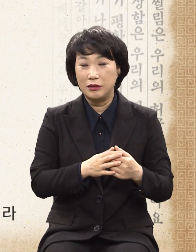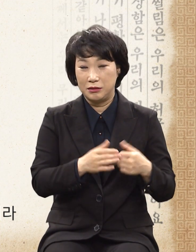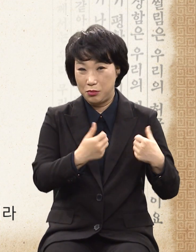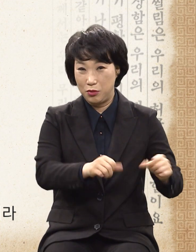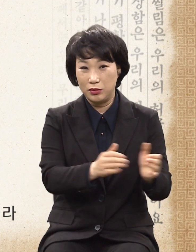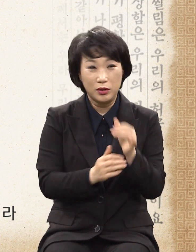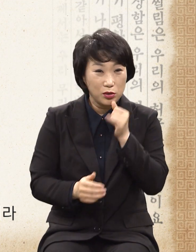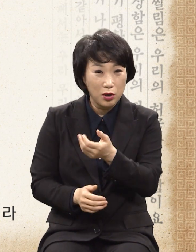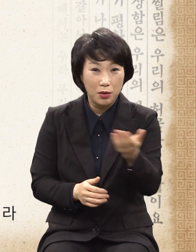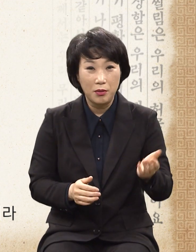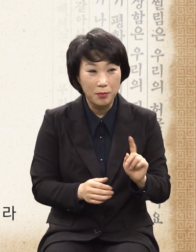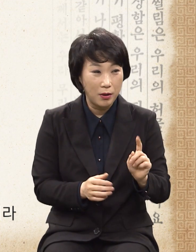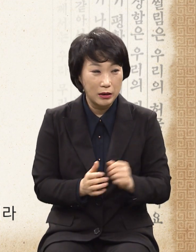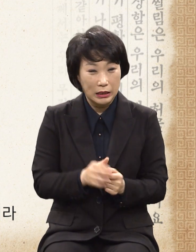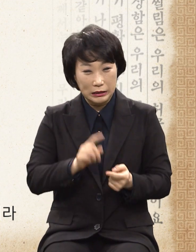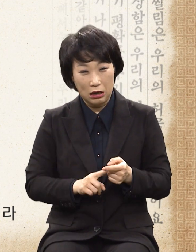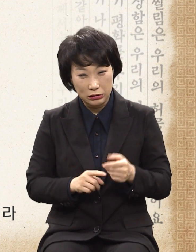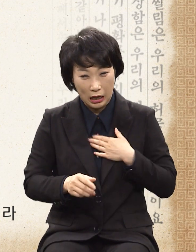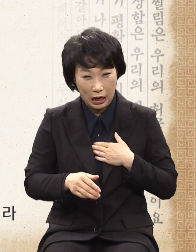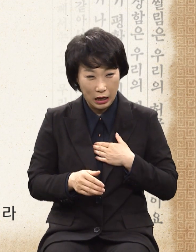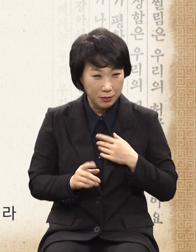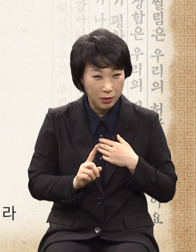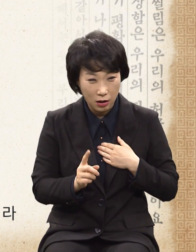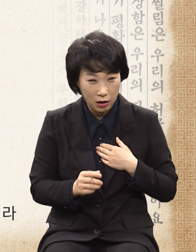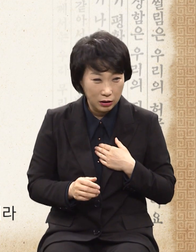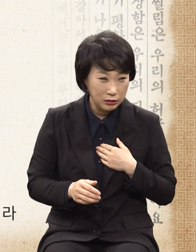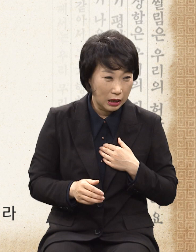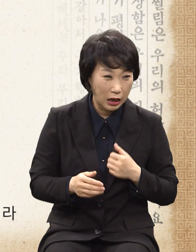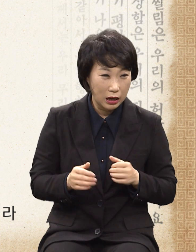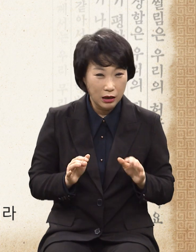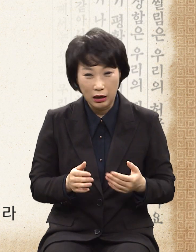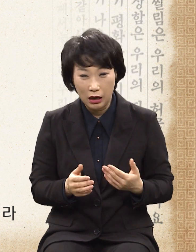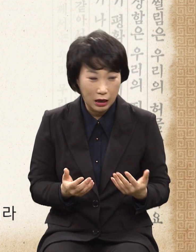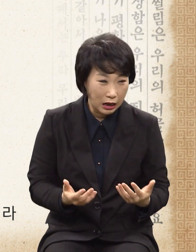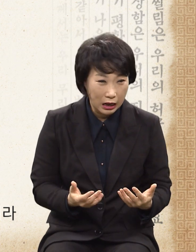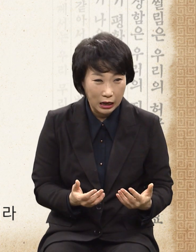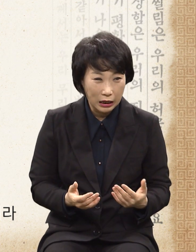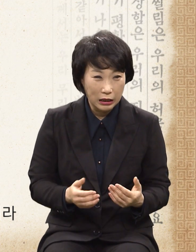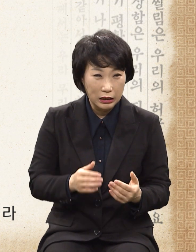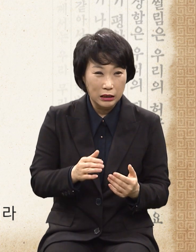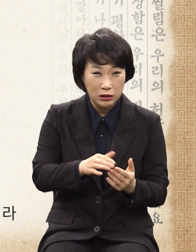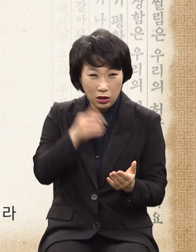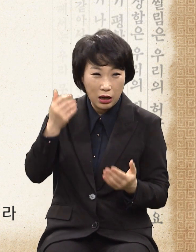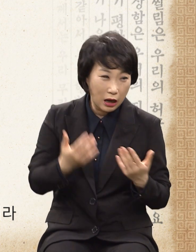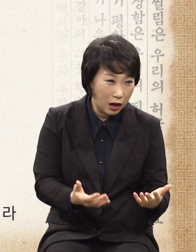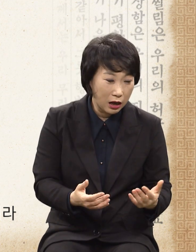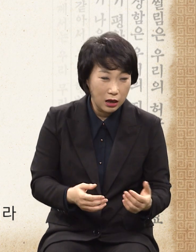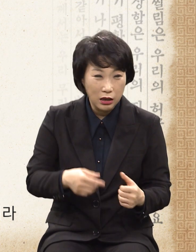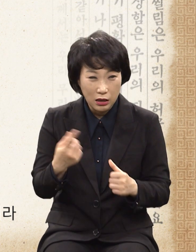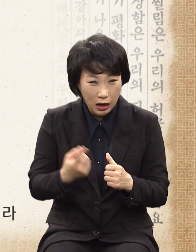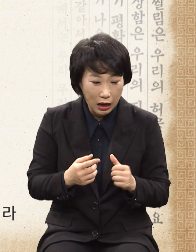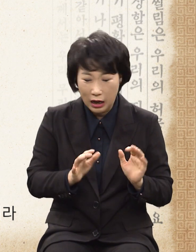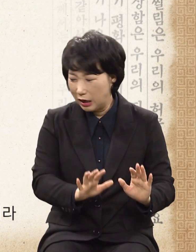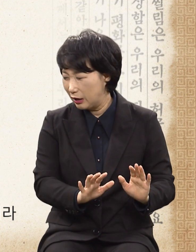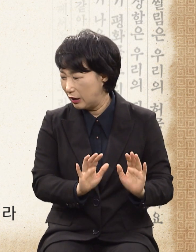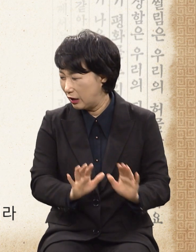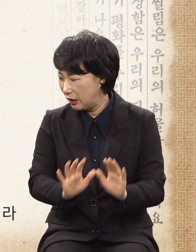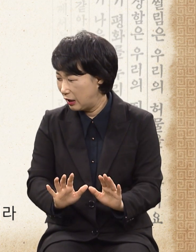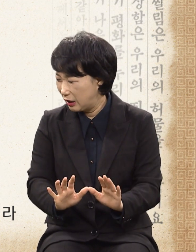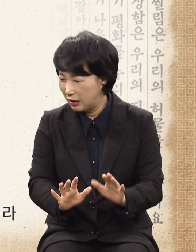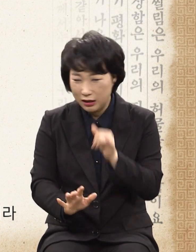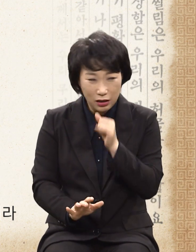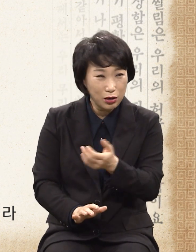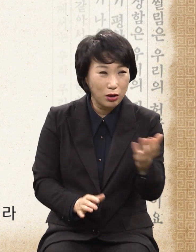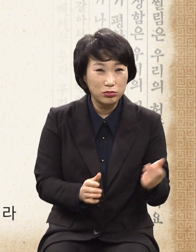그리고 갔다가만 이러다가 쫓겨날까봐 막히고 욕먹을까봐 막히고